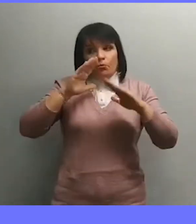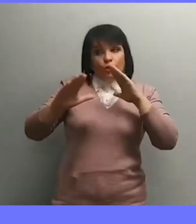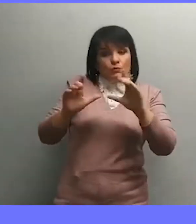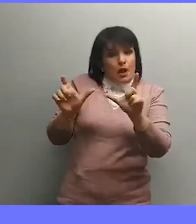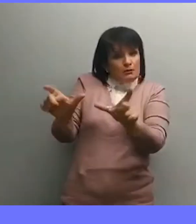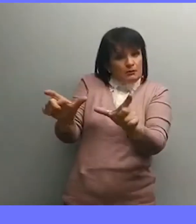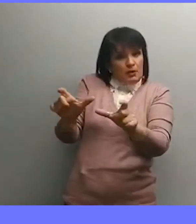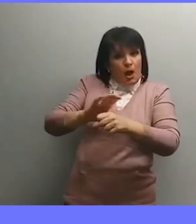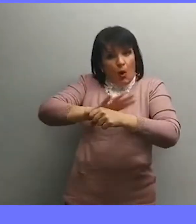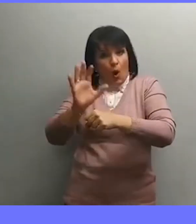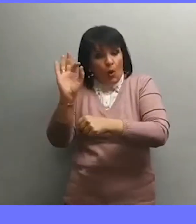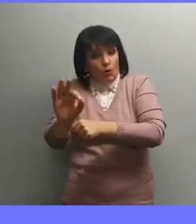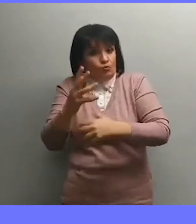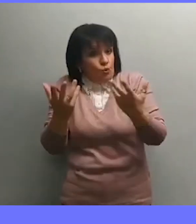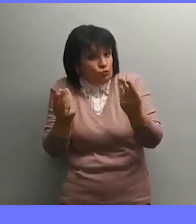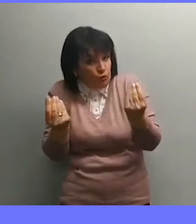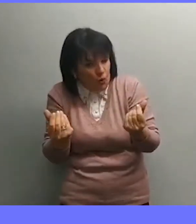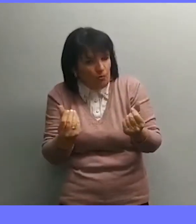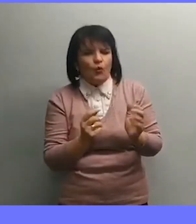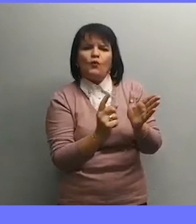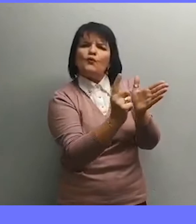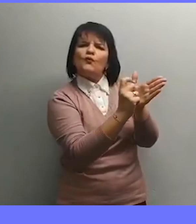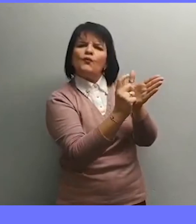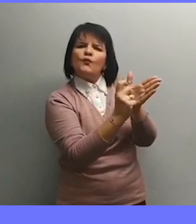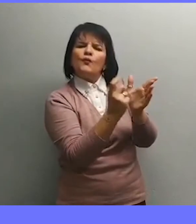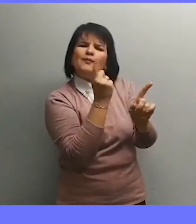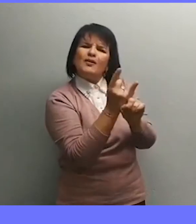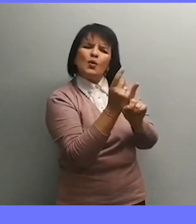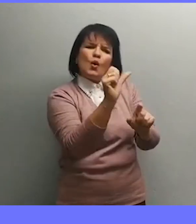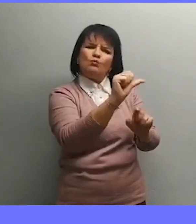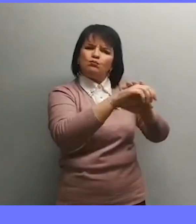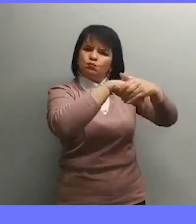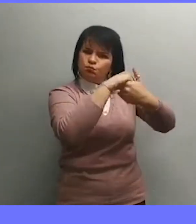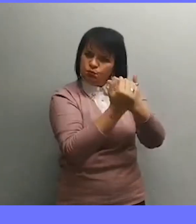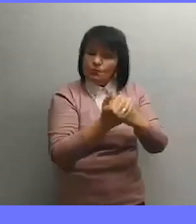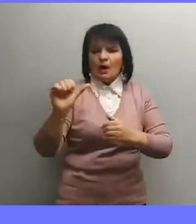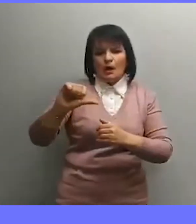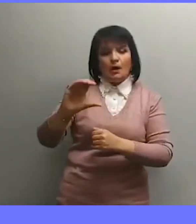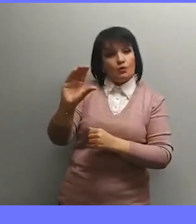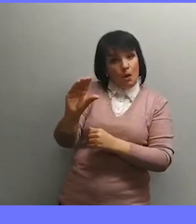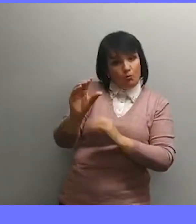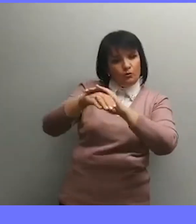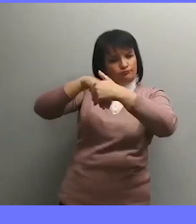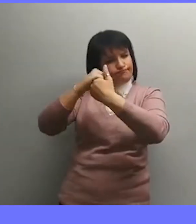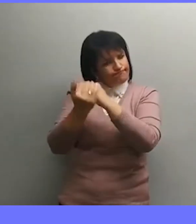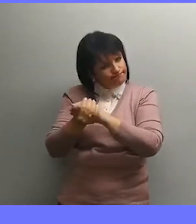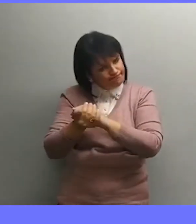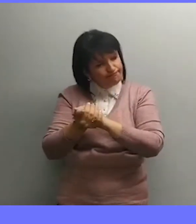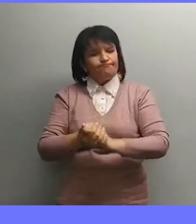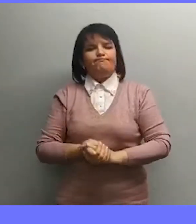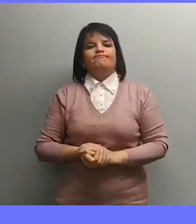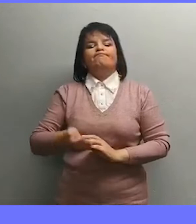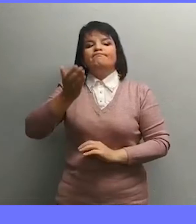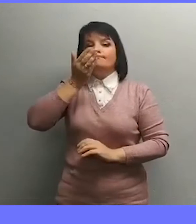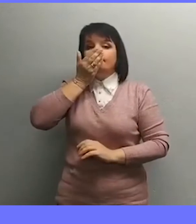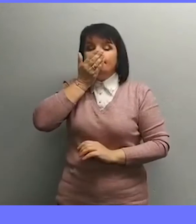Καλύπτουμε το στόμα και τη μύτη με χαρτομάτιλο κατά το βήχα ή το φτέρνισμα. Κατάμε απόσταση τουλάχιστον ενός μέτρου από άλλους ανθρώπους, ιδιαίτερα όσους